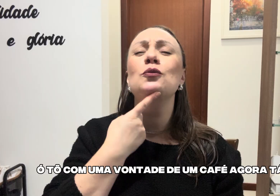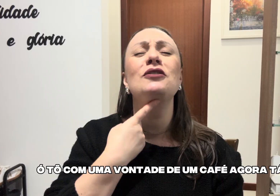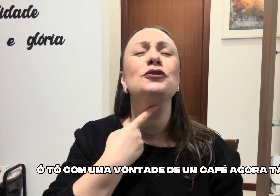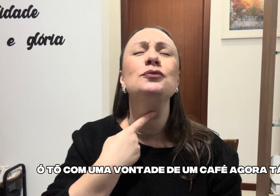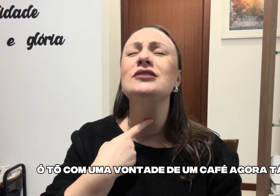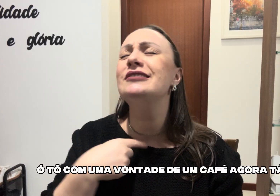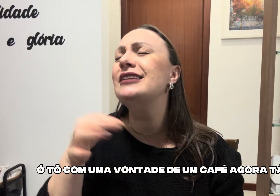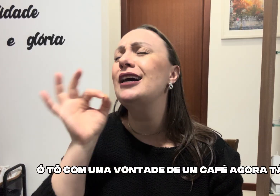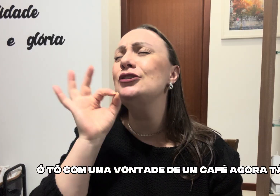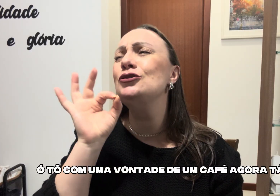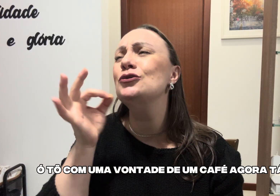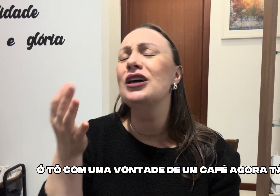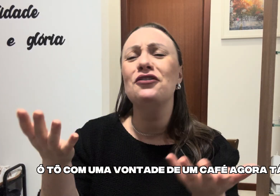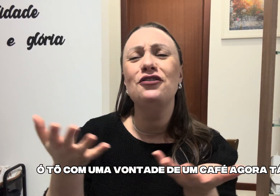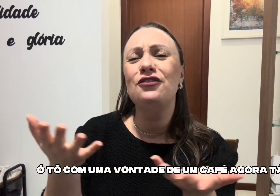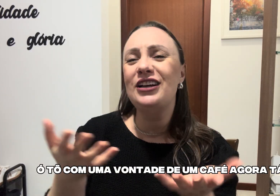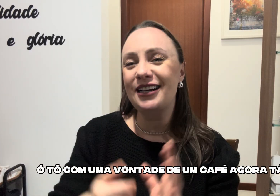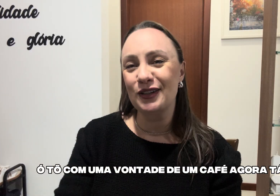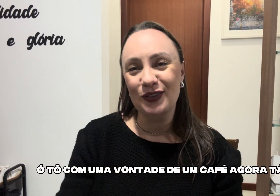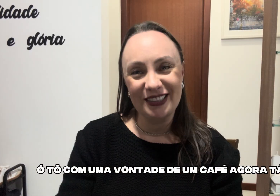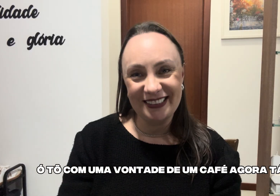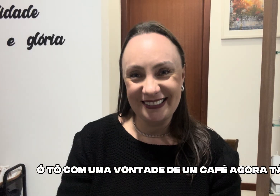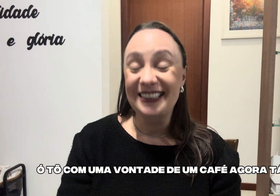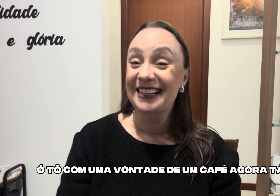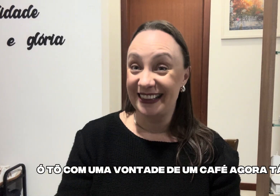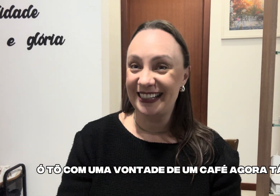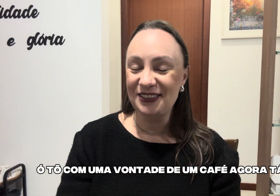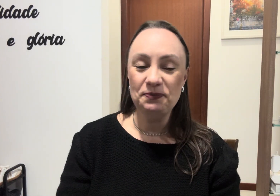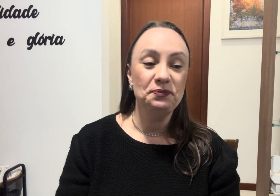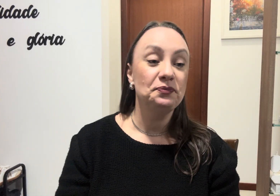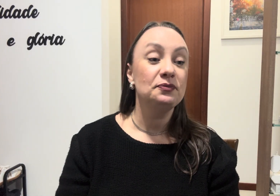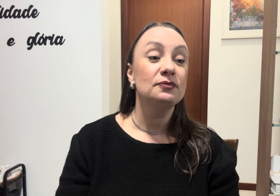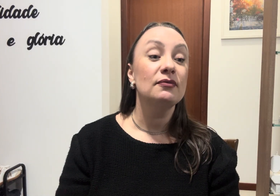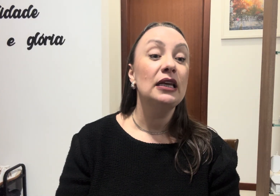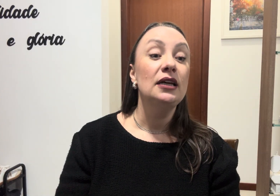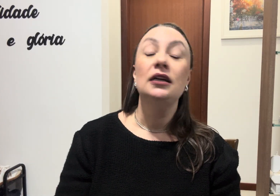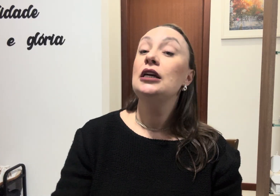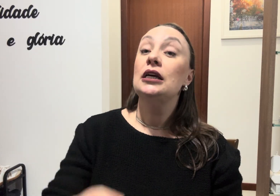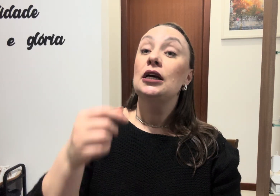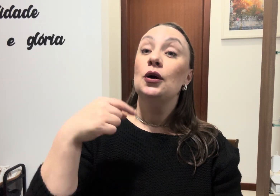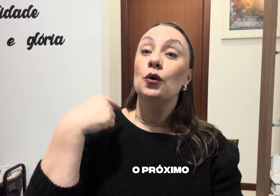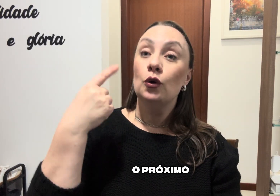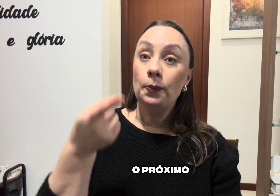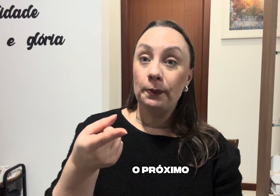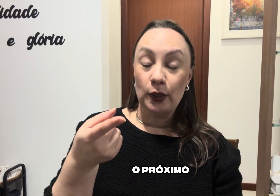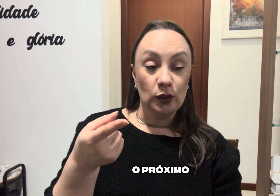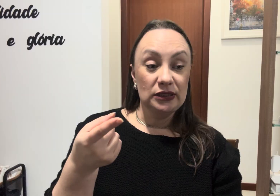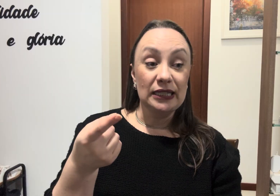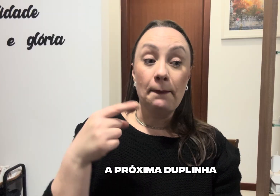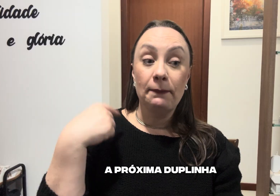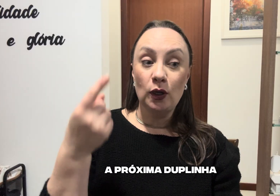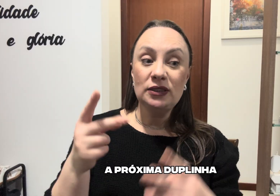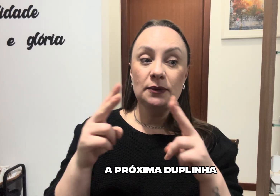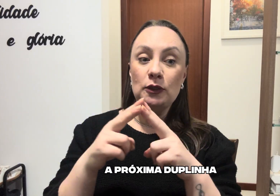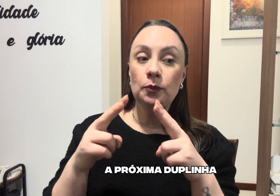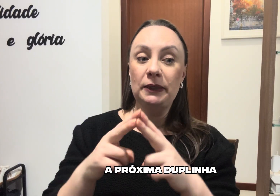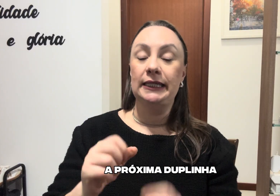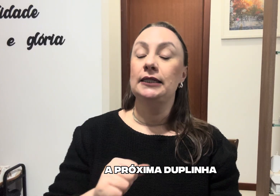uma vontade de um café agora, tá? A próxima duplinha,